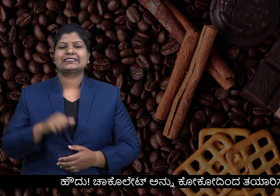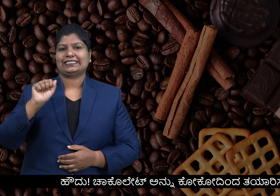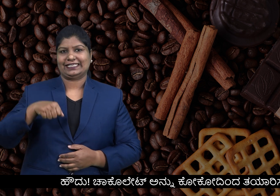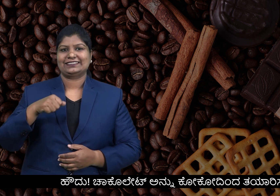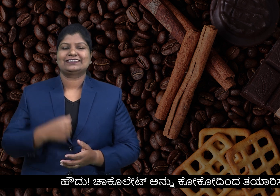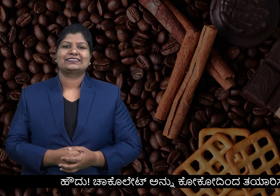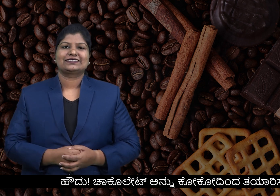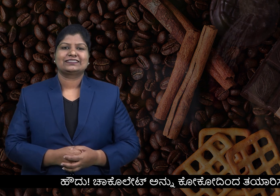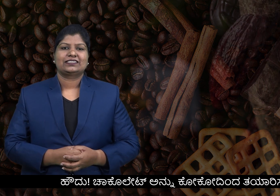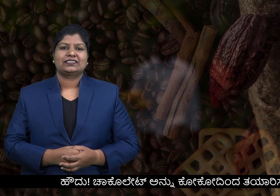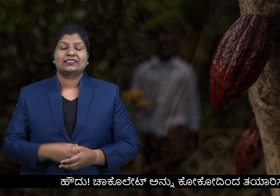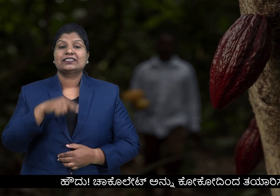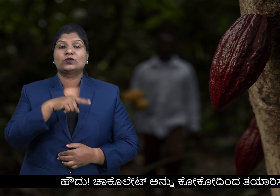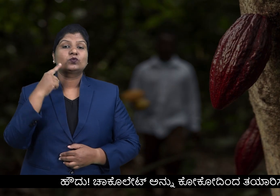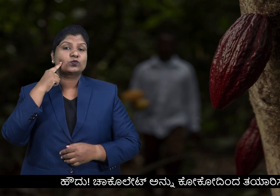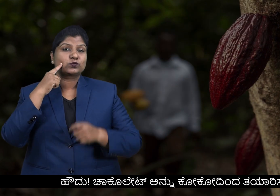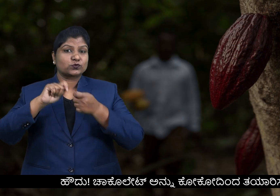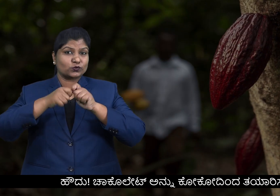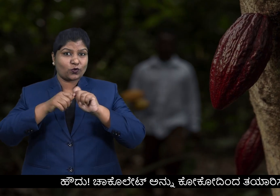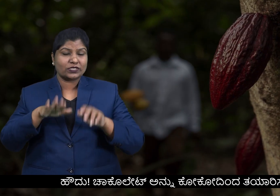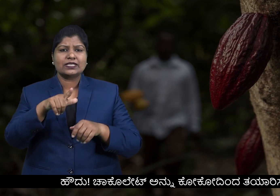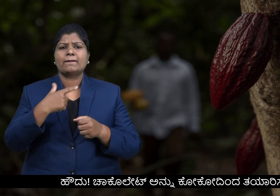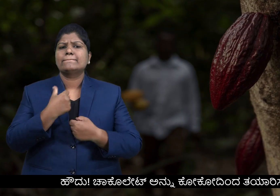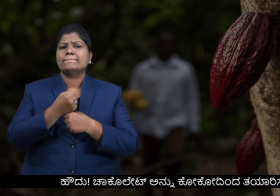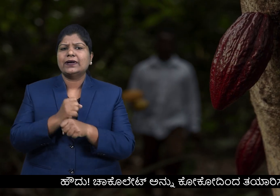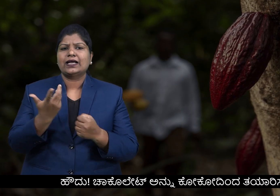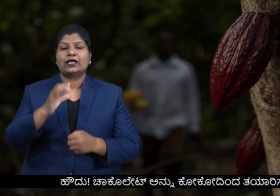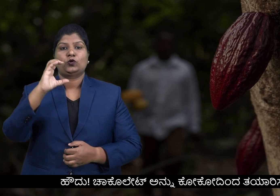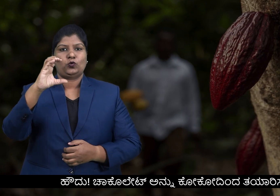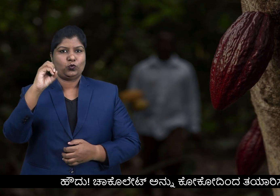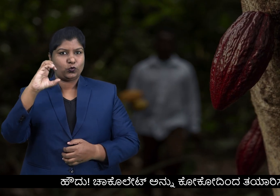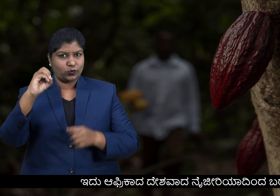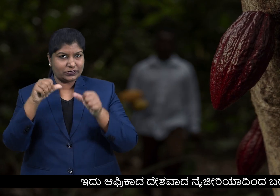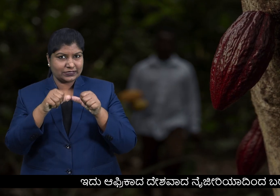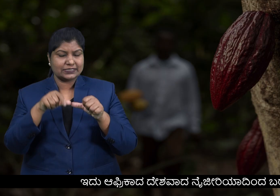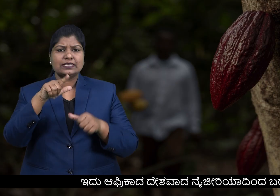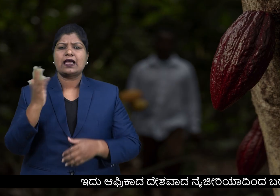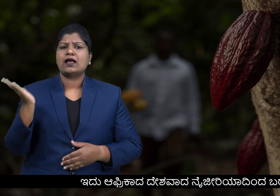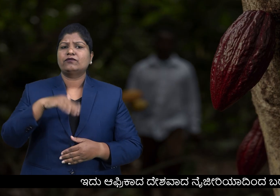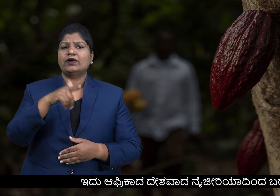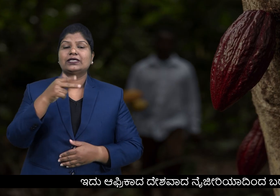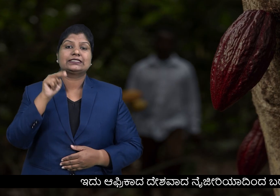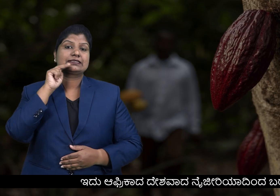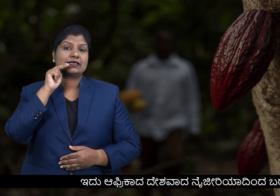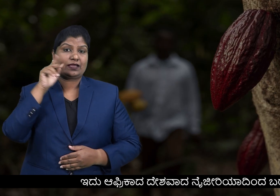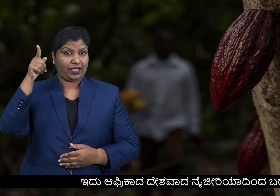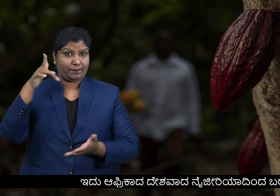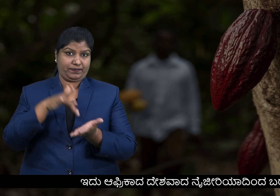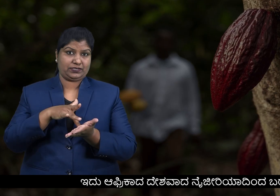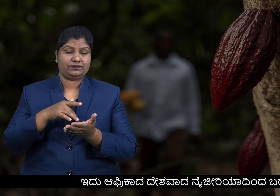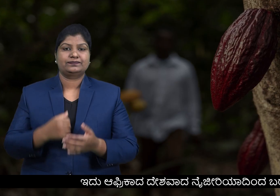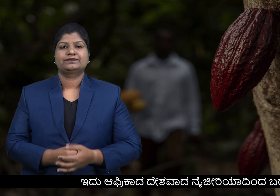ಹೌದು, ಚಾಕೊಲೇಟನ್ನು ಕೋಕೋದಿಂದ ತಯಾರಿಸಲಾಗುತ್ತದೆ. ಇದು ಆಫ್ರಿಕಾದ